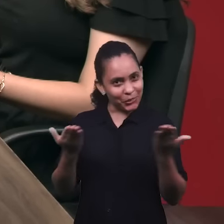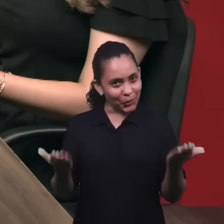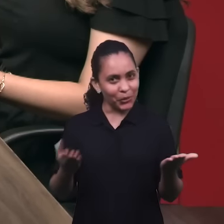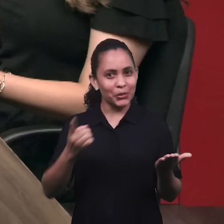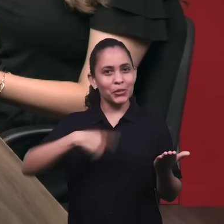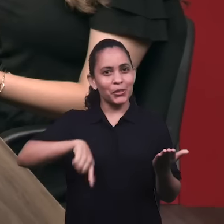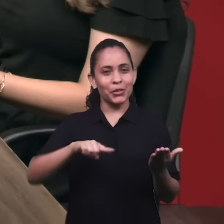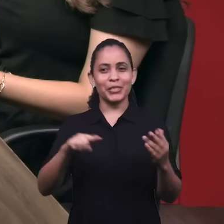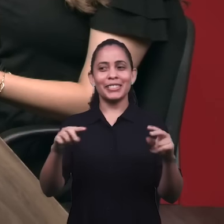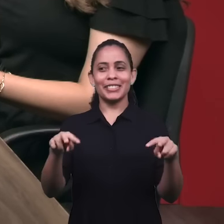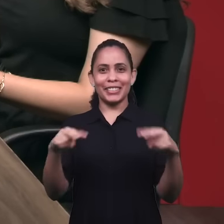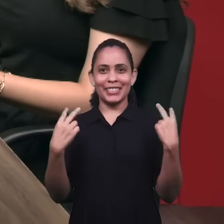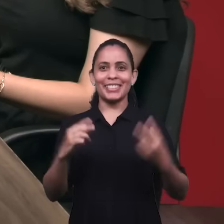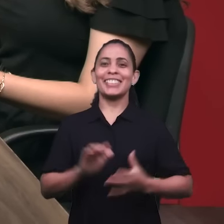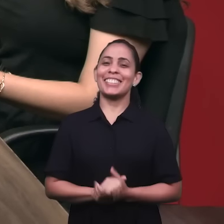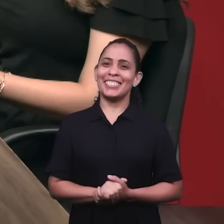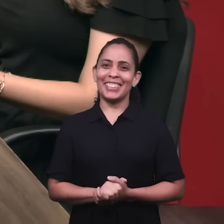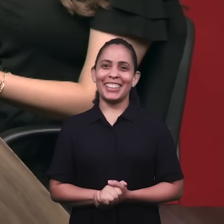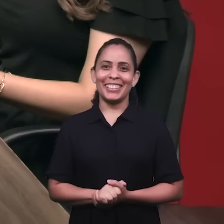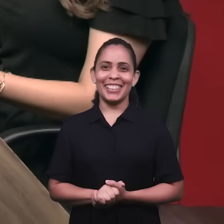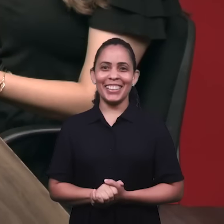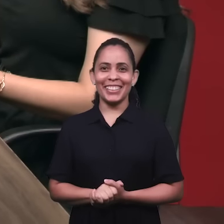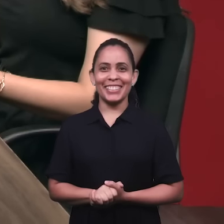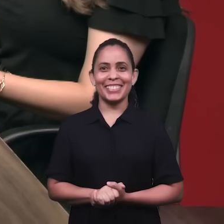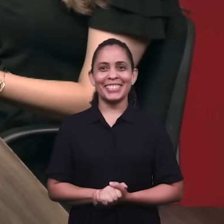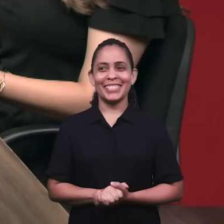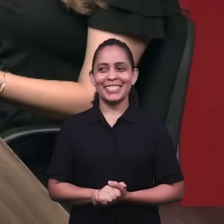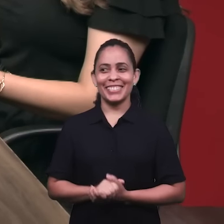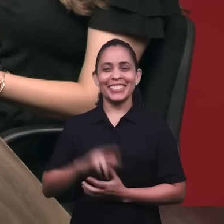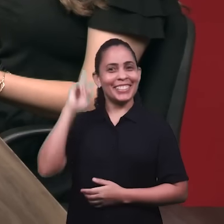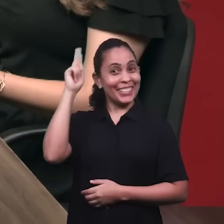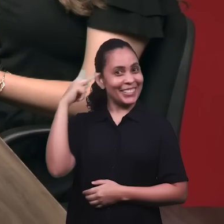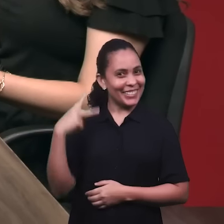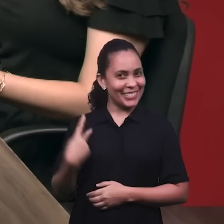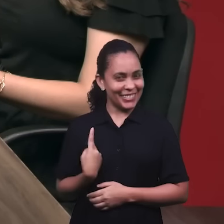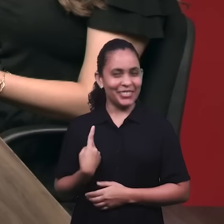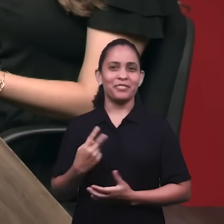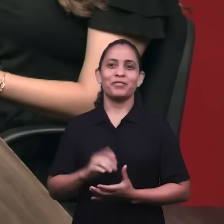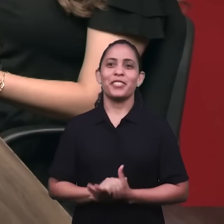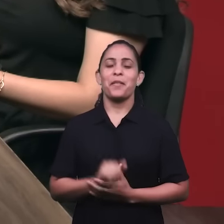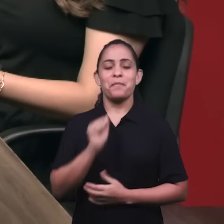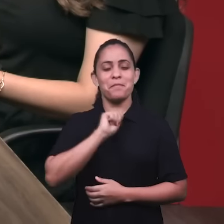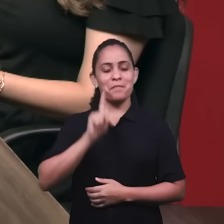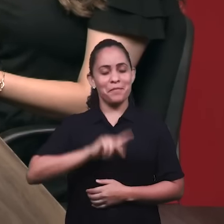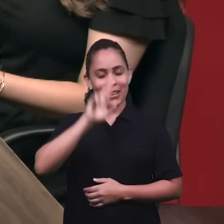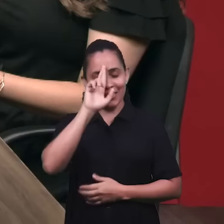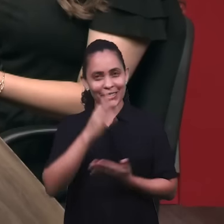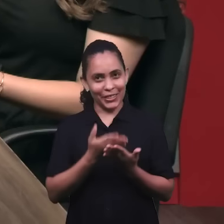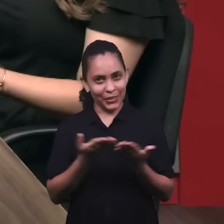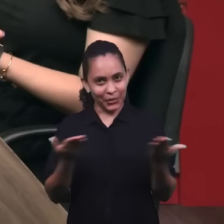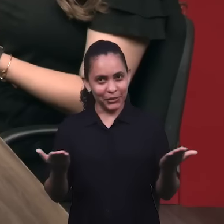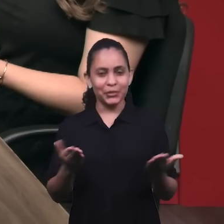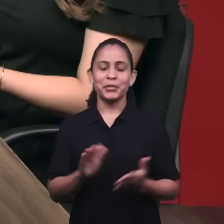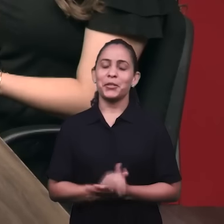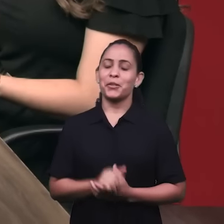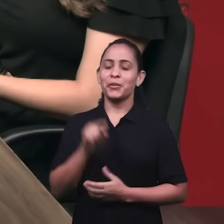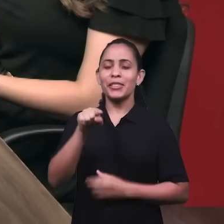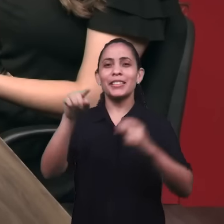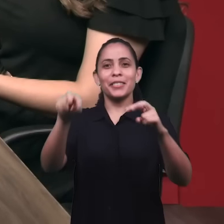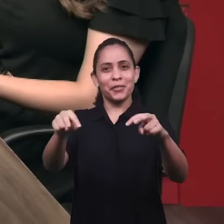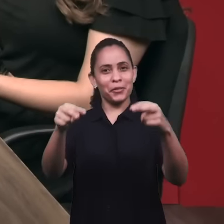os irmãos que estão nos assistindo. E estamos com a Helena. Paz do Senhor, Helena. Paz do Senhor, Priscila. Paz do Senhor, irmãos. A paz do Senhor a vocês que